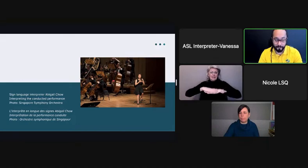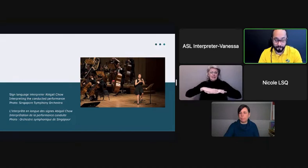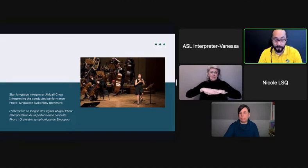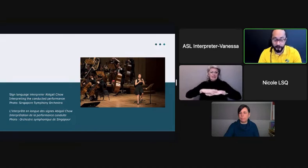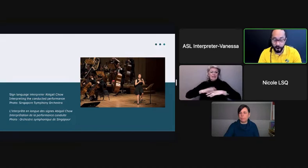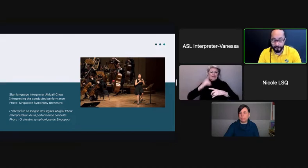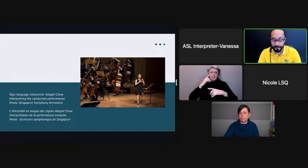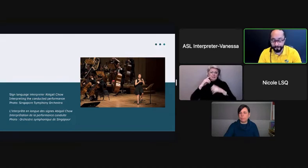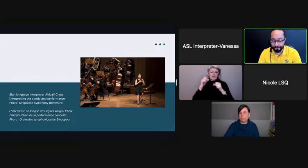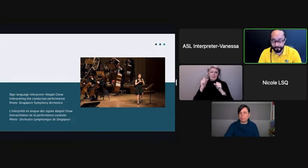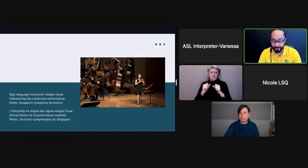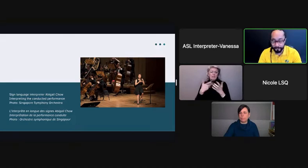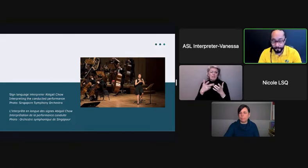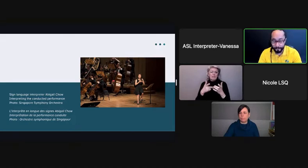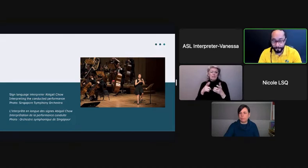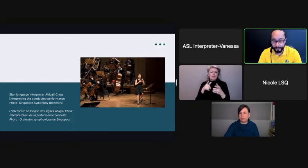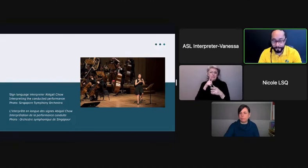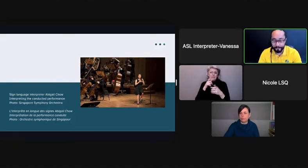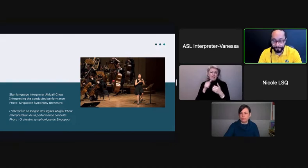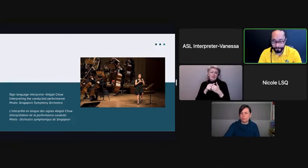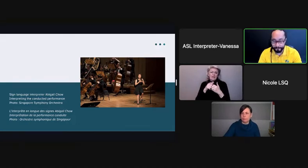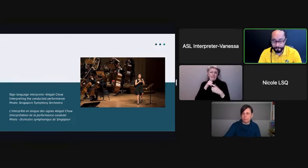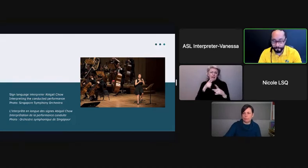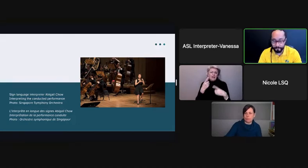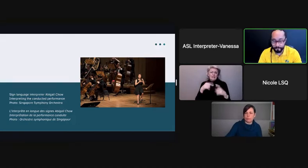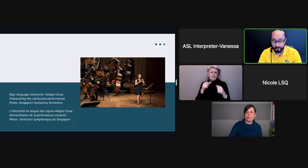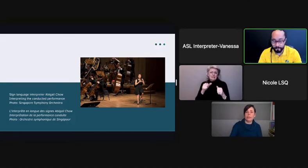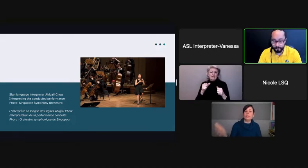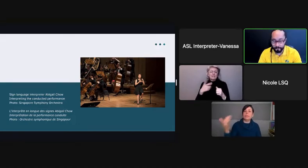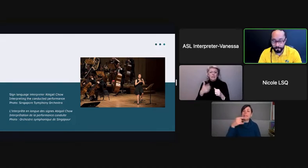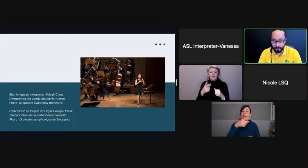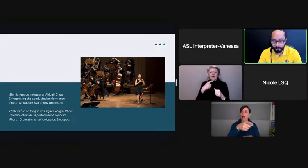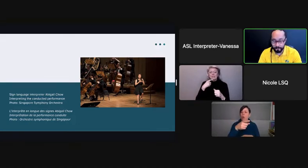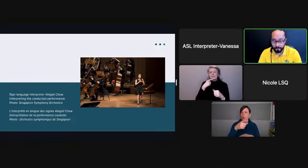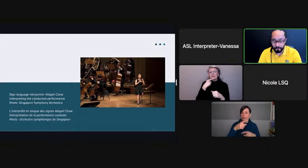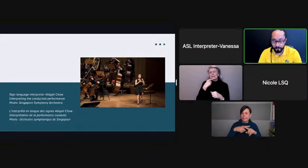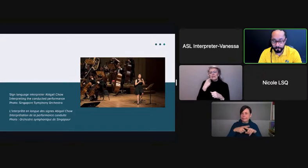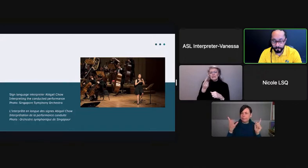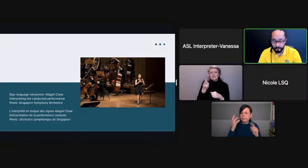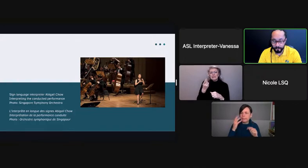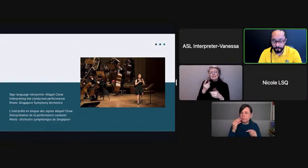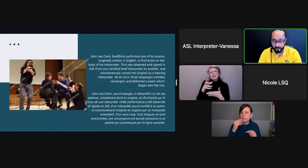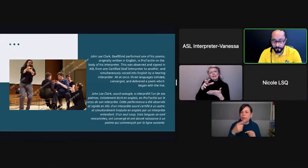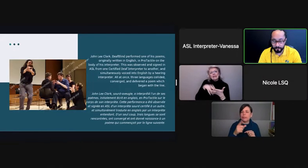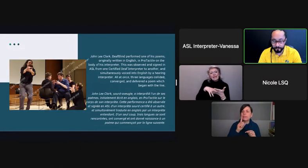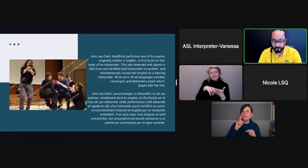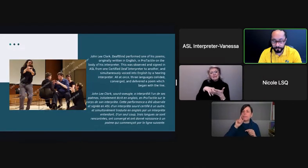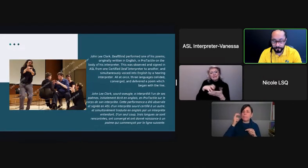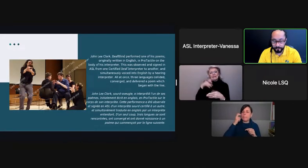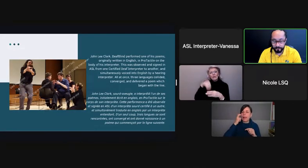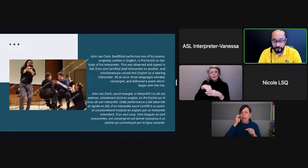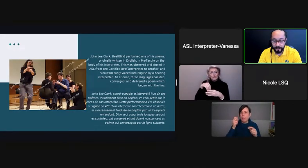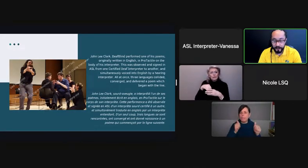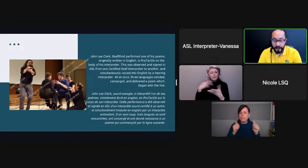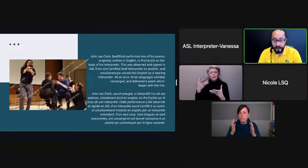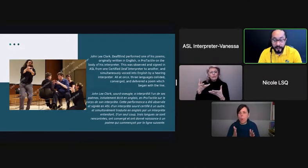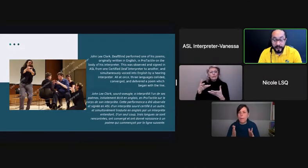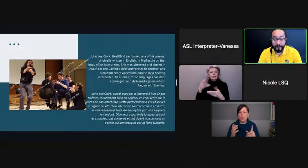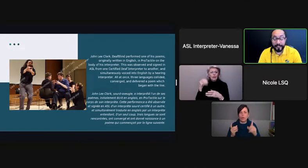pouvoir, grâce au langage des signes, communiquer le texte, le contenu des